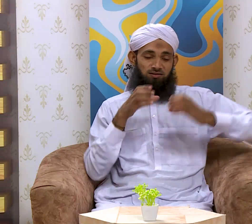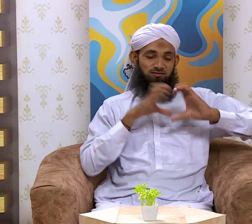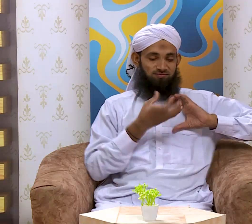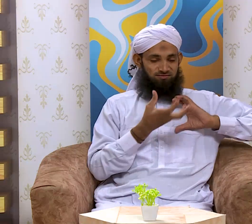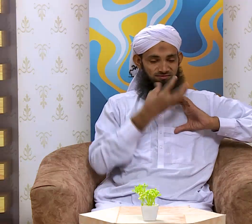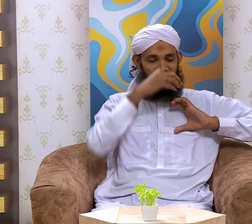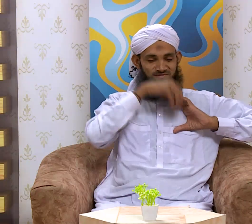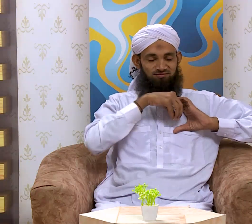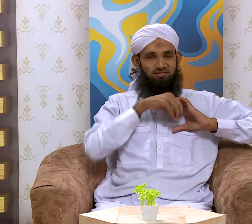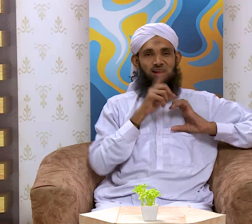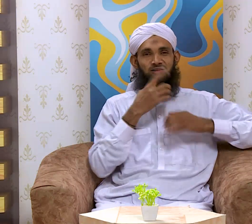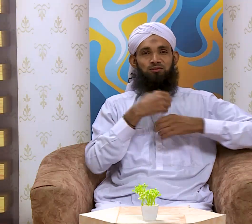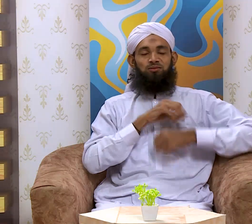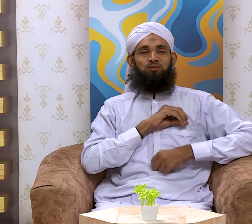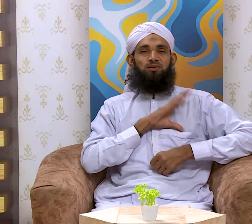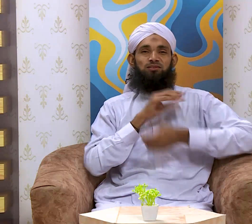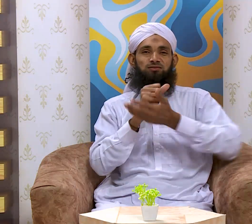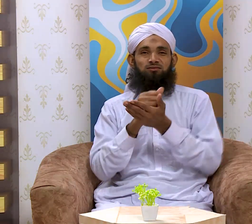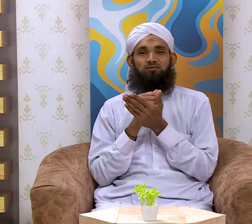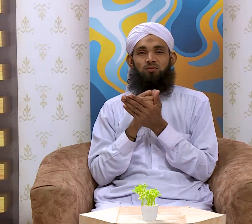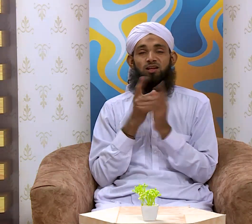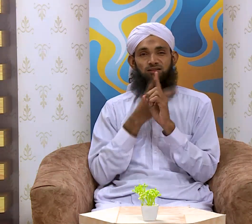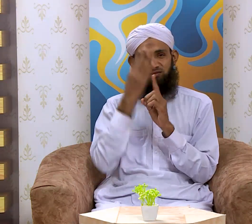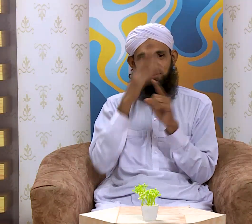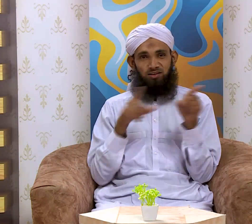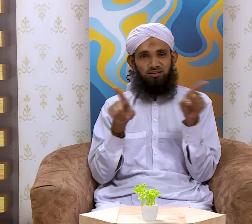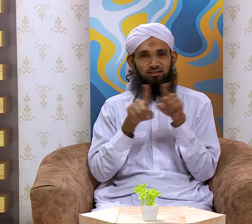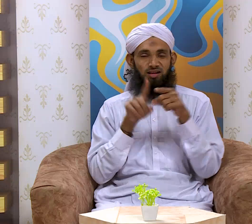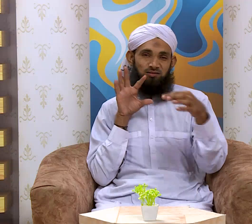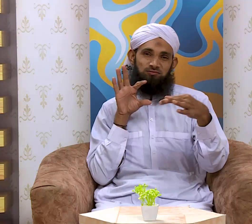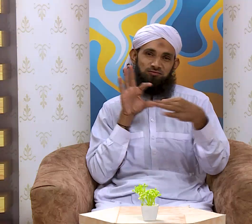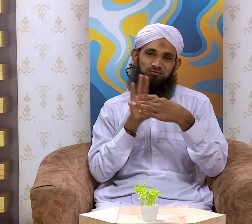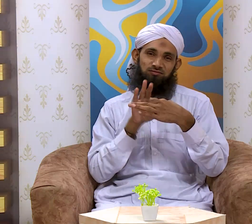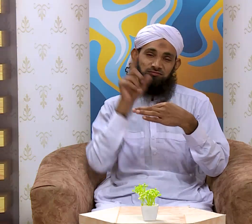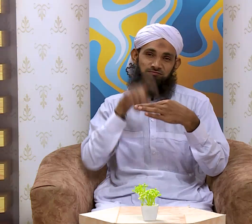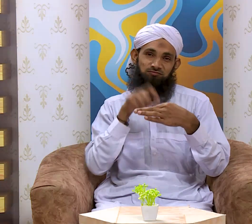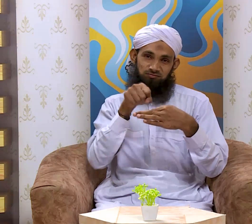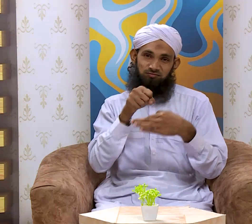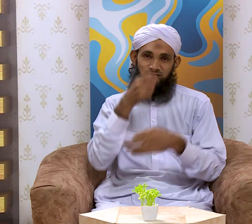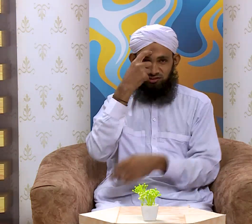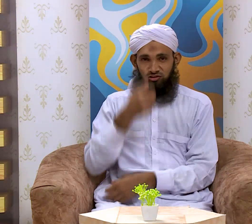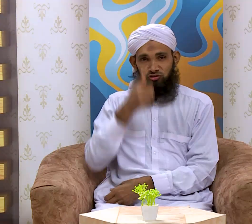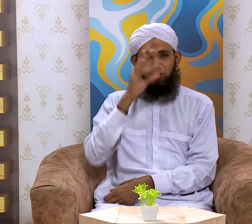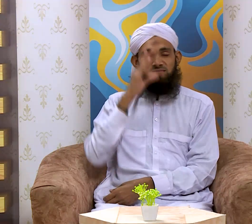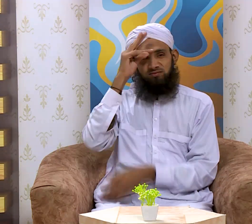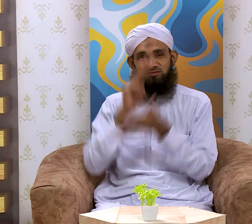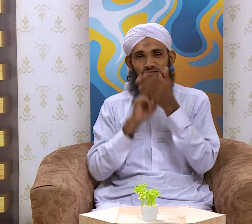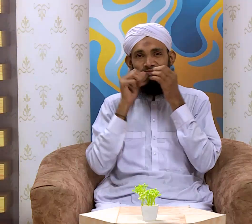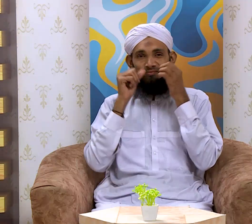توفیق عطا فرمائے۔ دعوت اسلامی کے دینی ماحول سے وابستہ رہیں گے، انشاءاللہ الکریم عشق رسول کے جام ملتے رہیں گے،